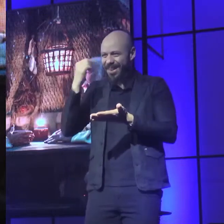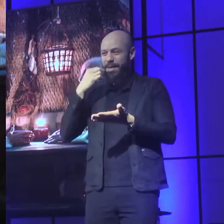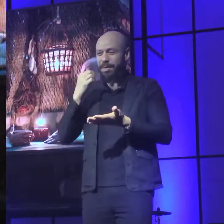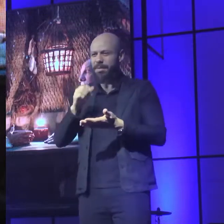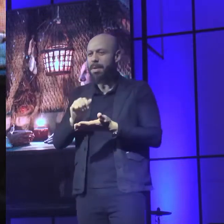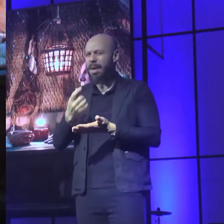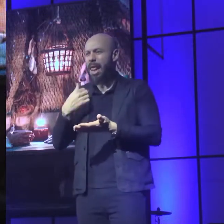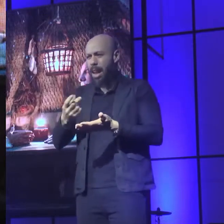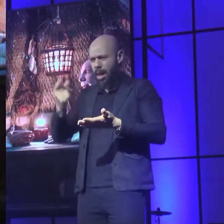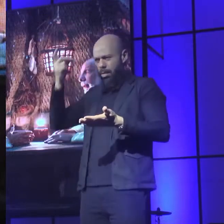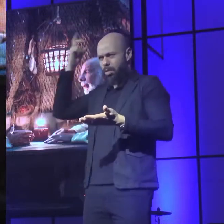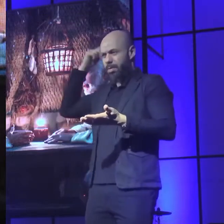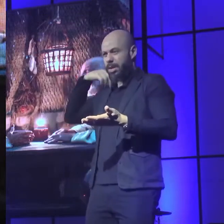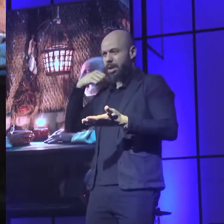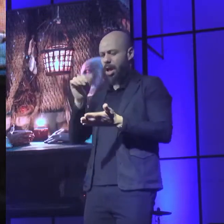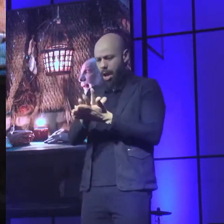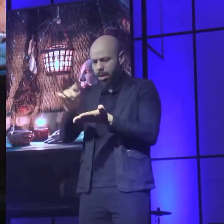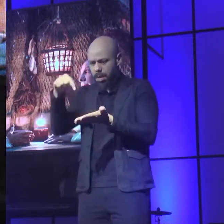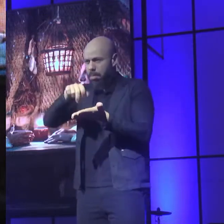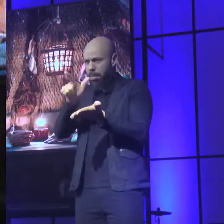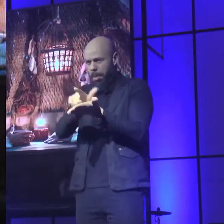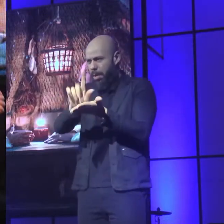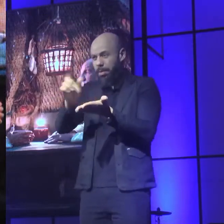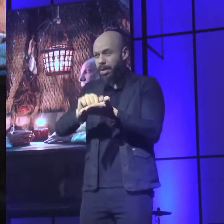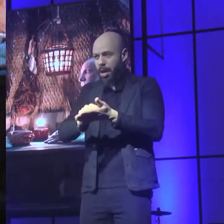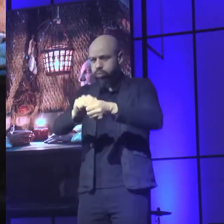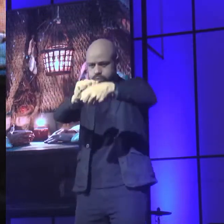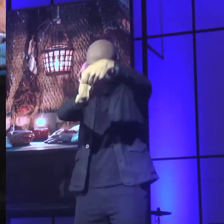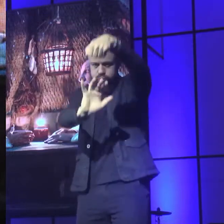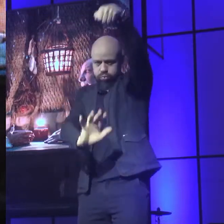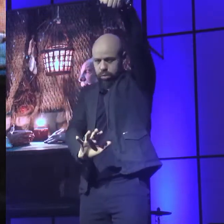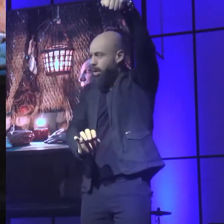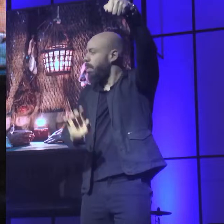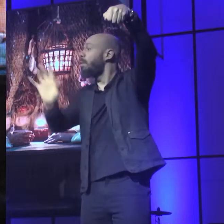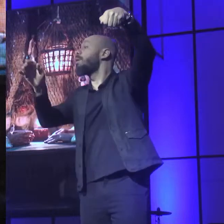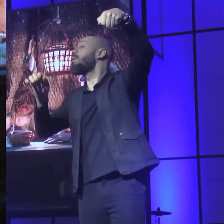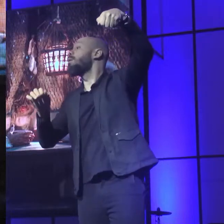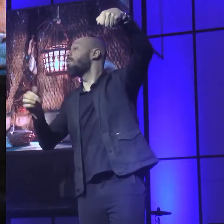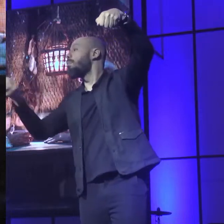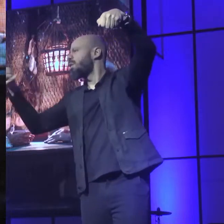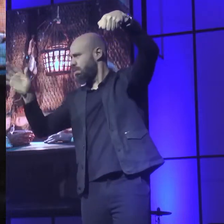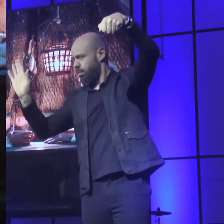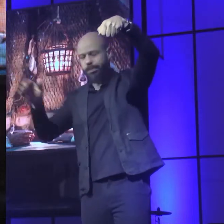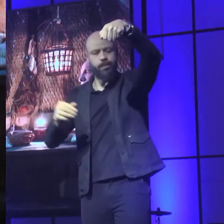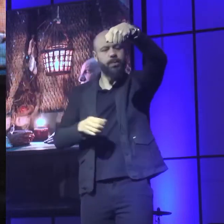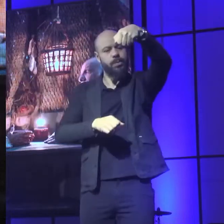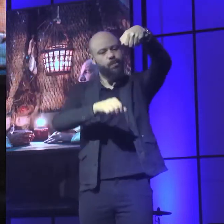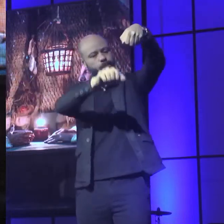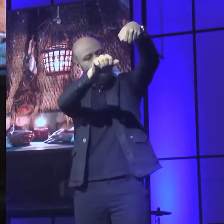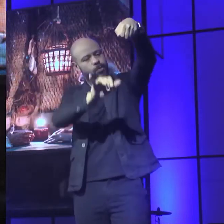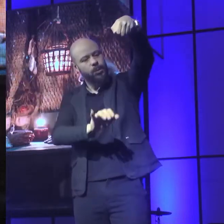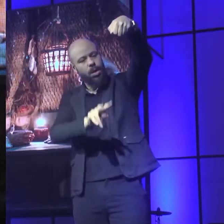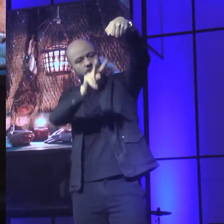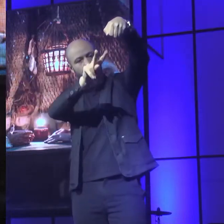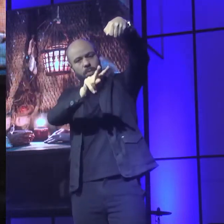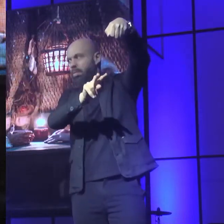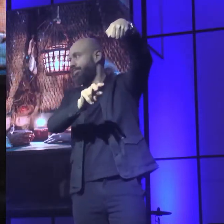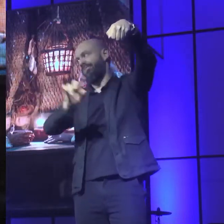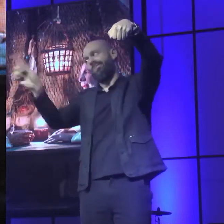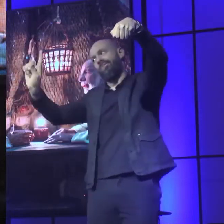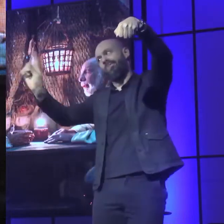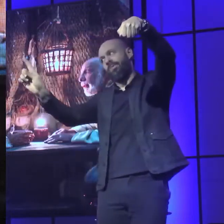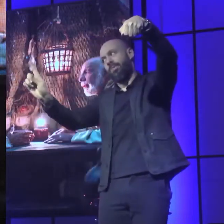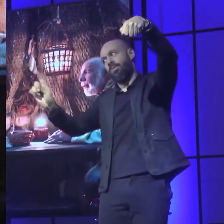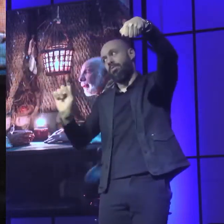saber, sem buscar, sem conhecer a verdade. E para isso ele se esforçou. E a primeira